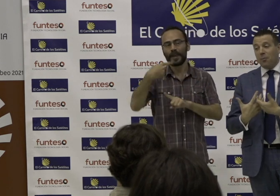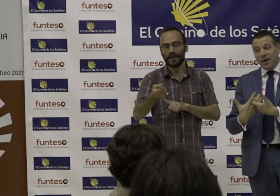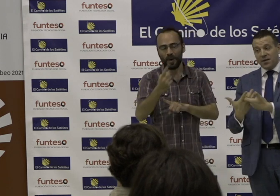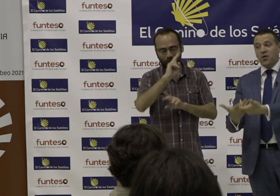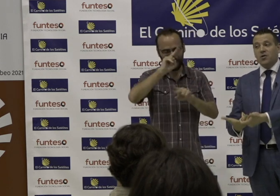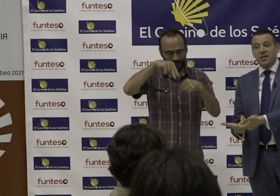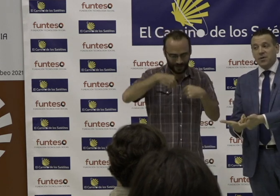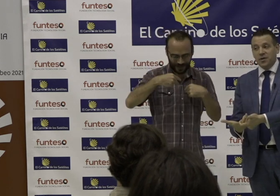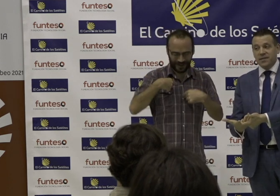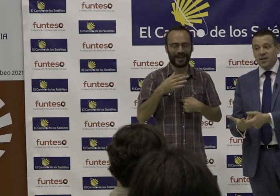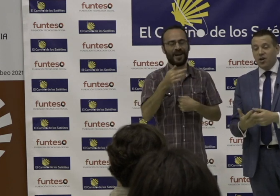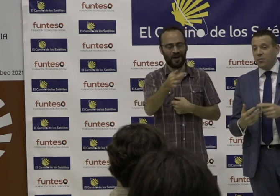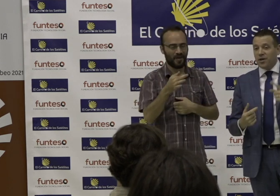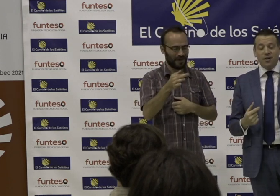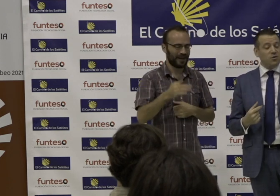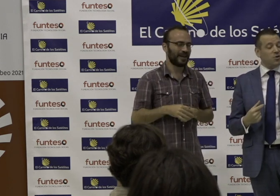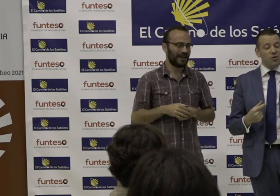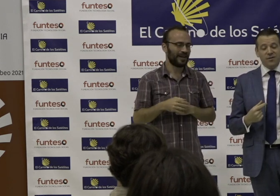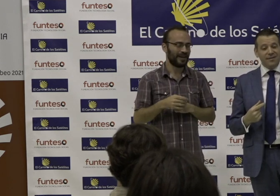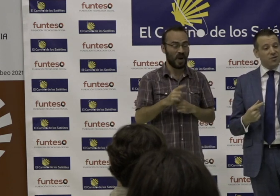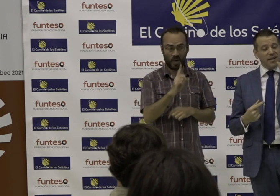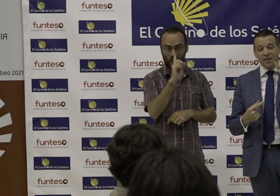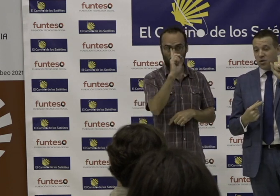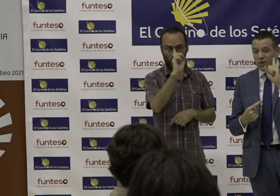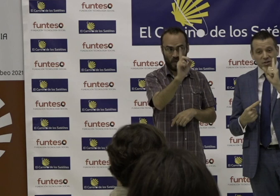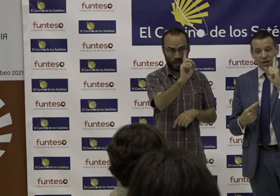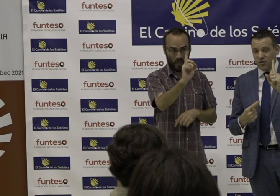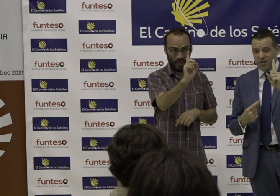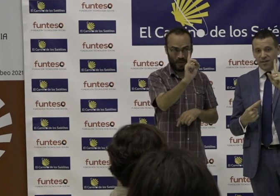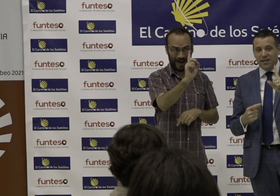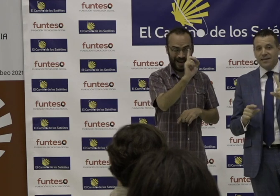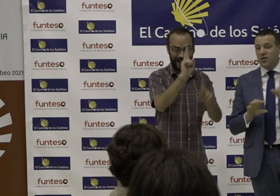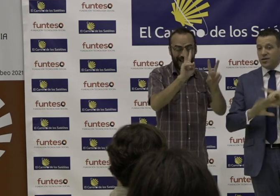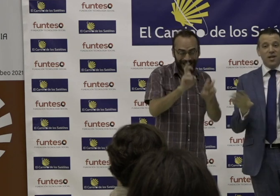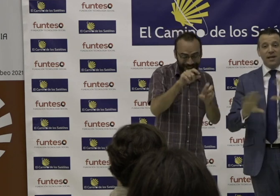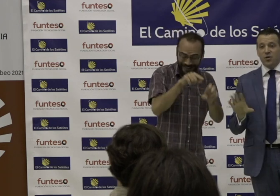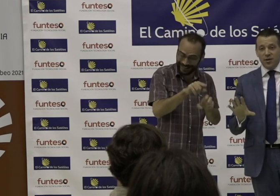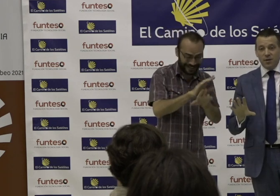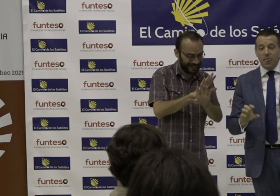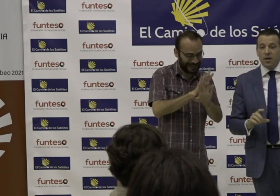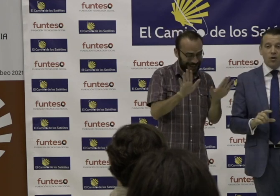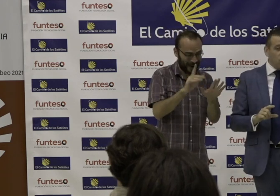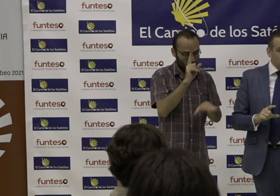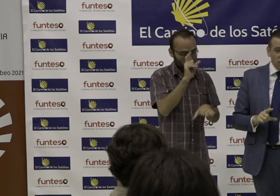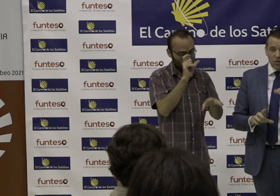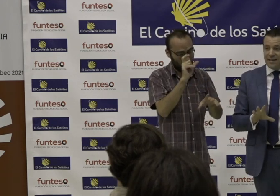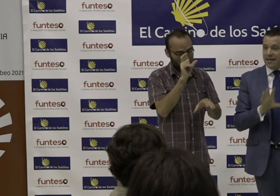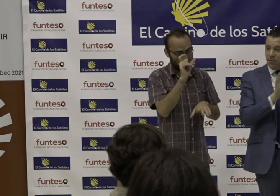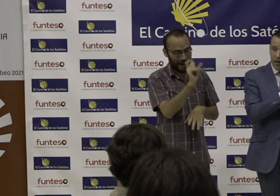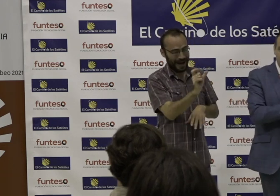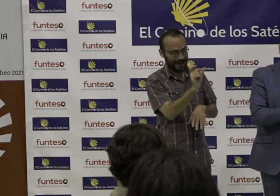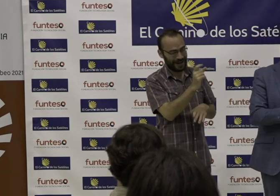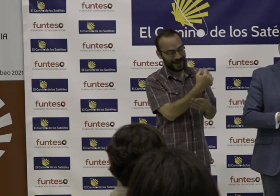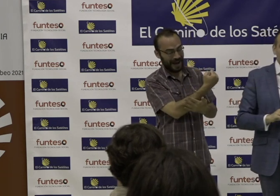nosotros, compartirlo con otras personas, porque con solo que os quedéis con una sola cosa de lo que estoy hablando hoy, con una sola cosa